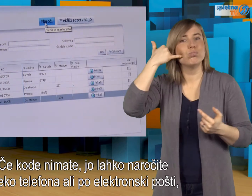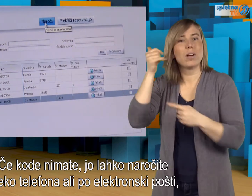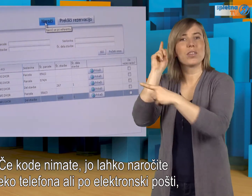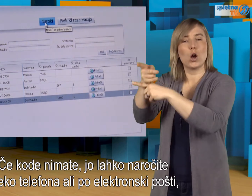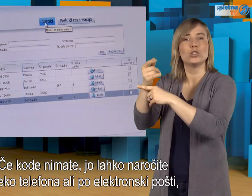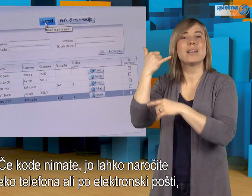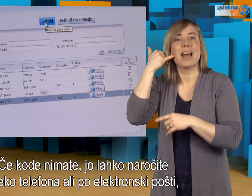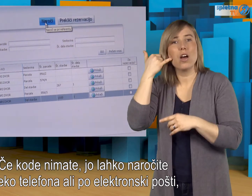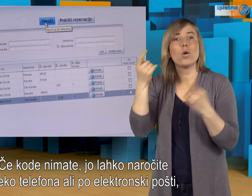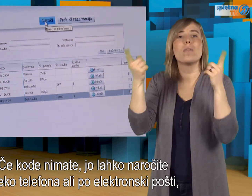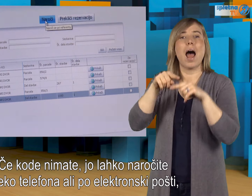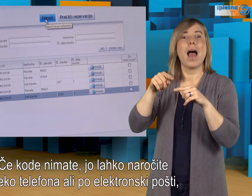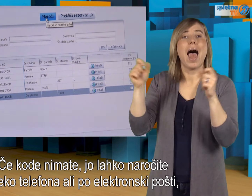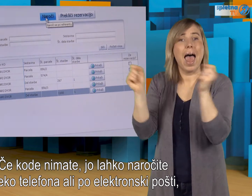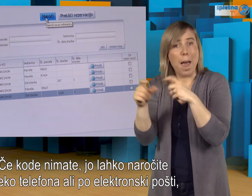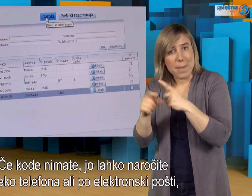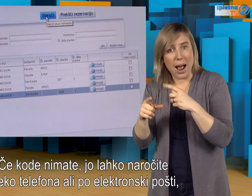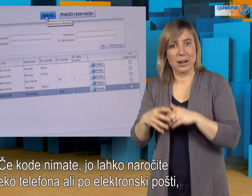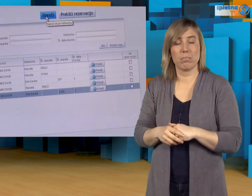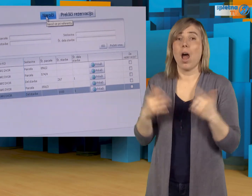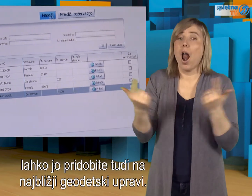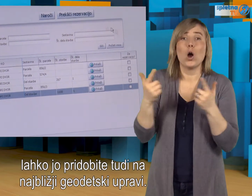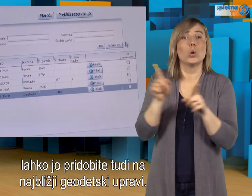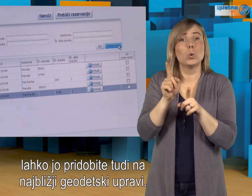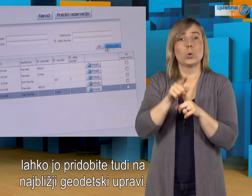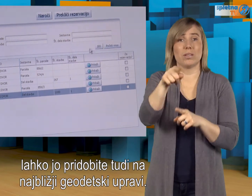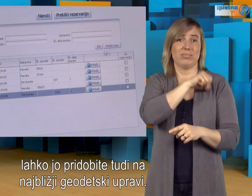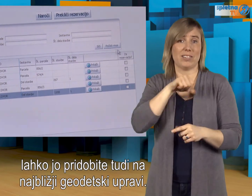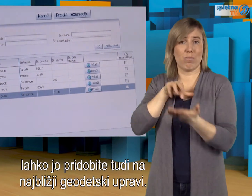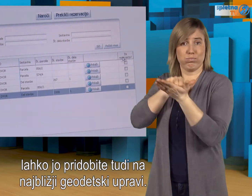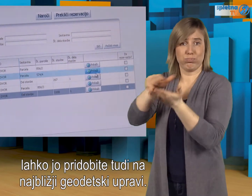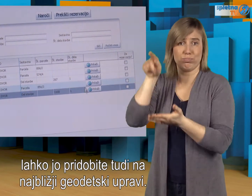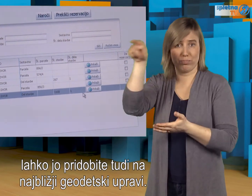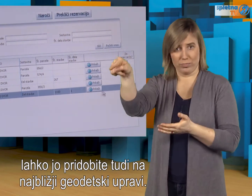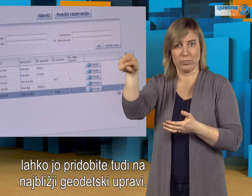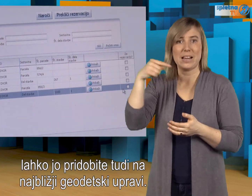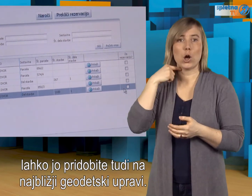pošti, lahko jo pridobite tudi na najbližji geodetski upravi.